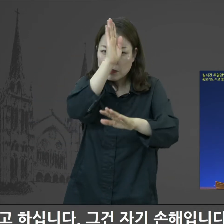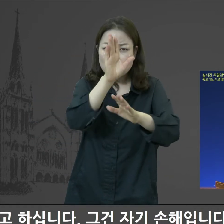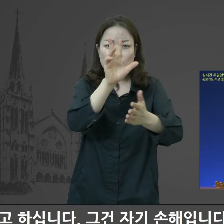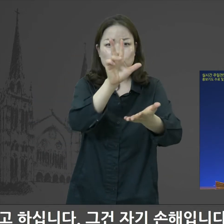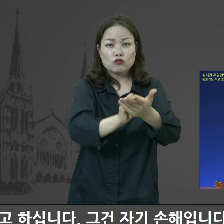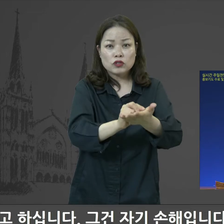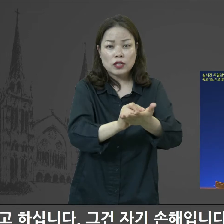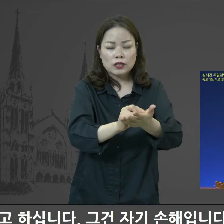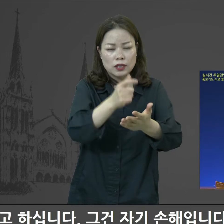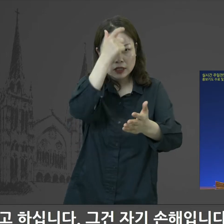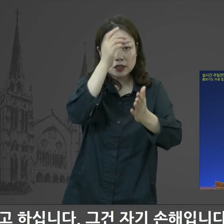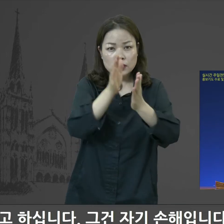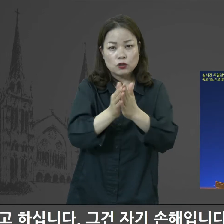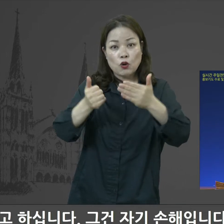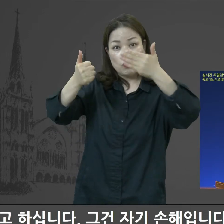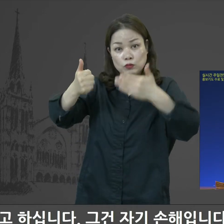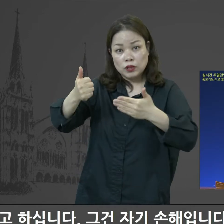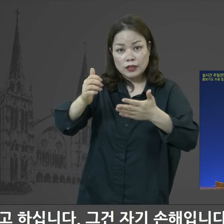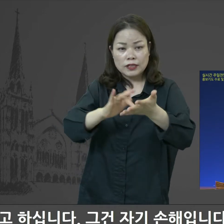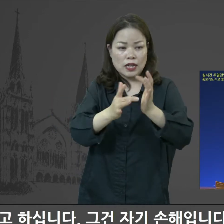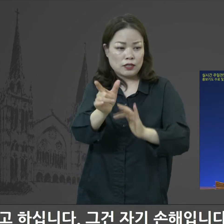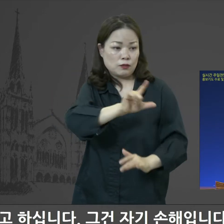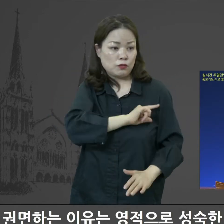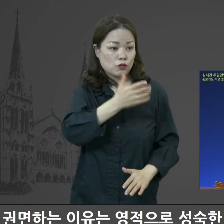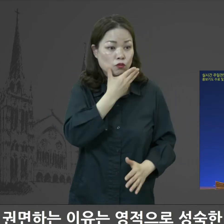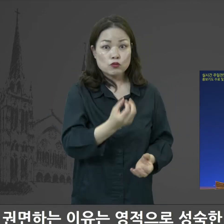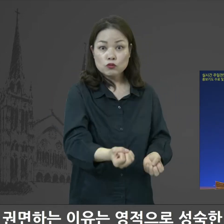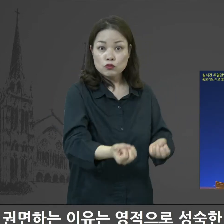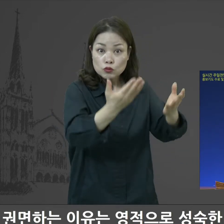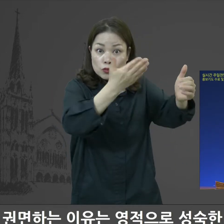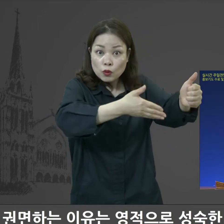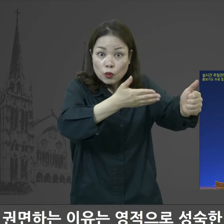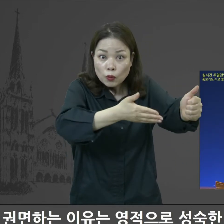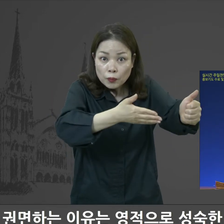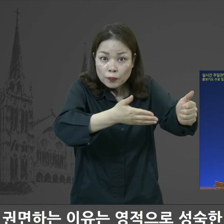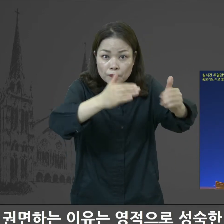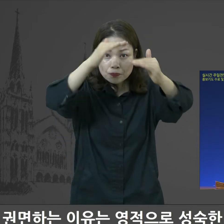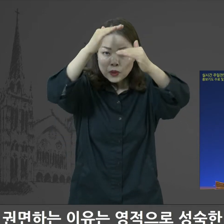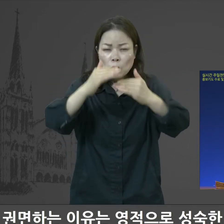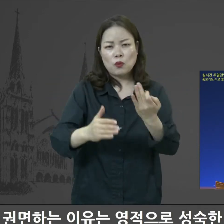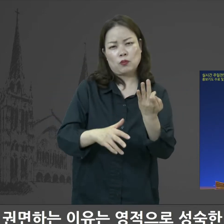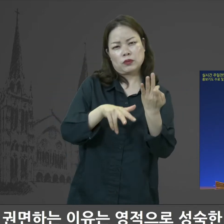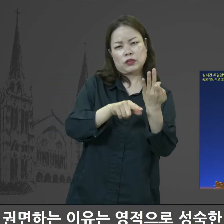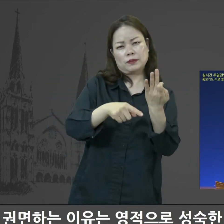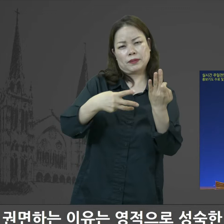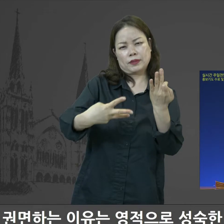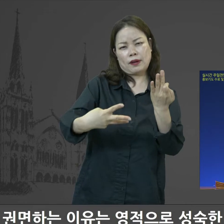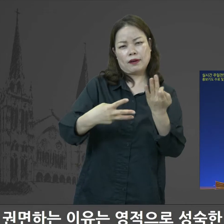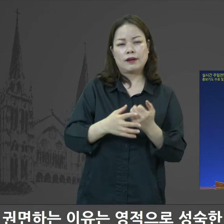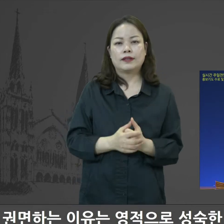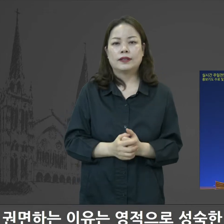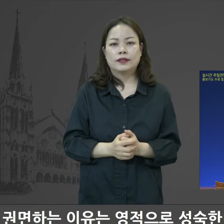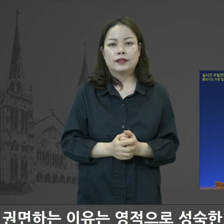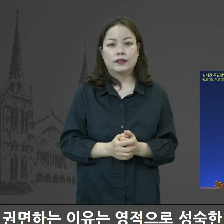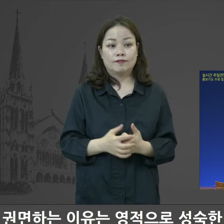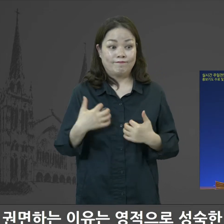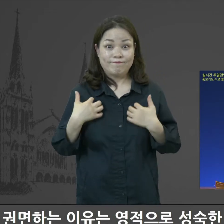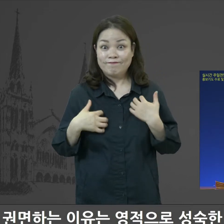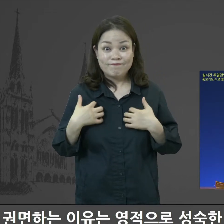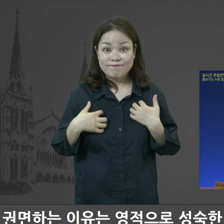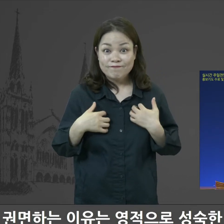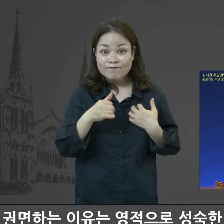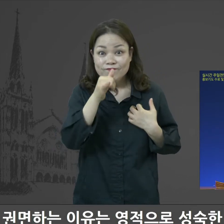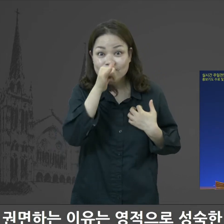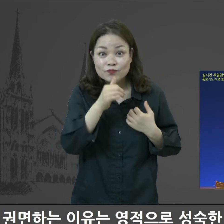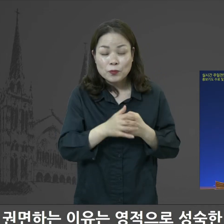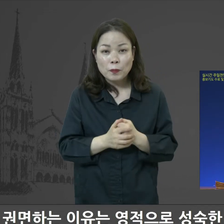문제가 있을 때 기도 부탁하시기를 예수님의 이름으로 축복합니다. 본문 14절을 보시면 흥미로운 기록이 한 가지